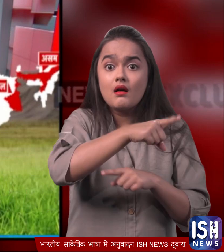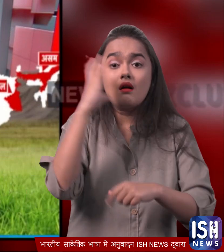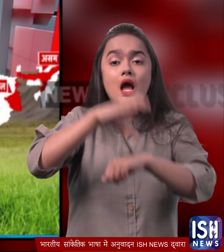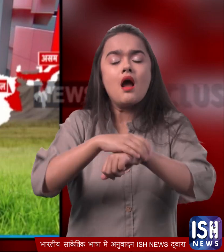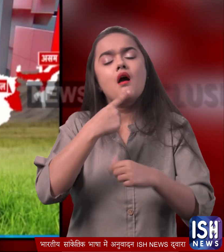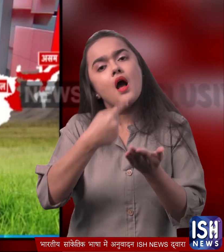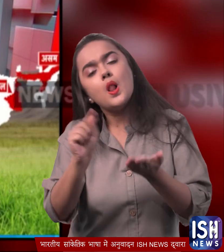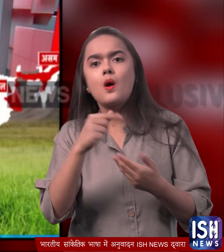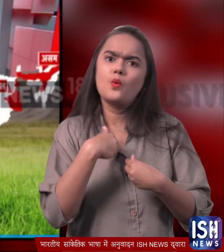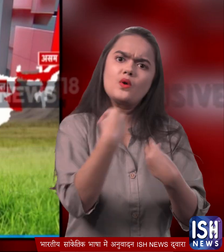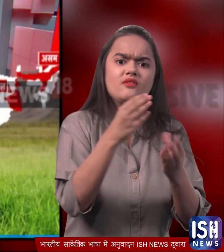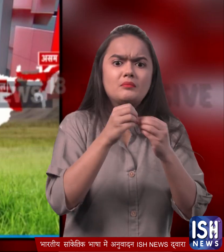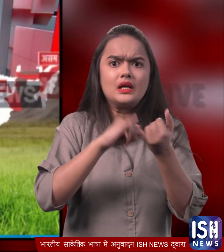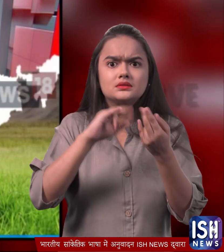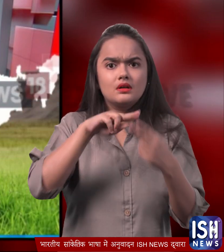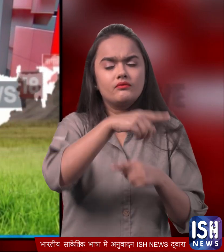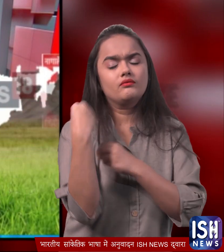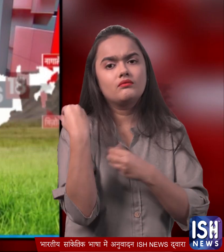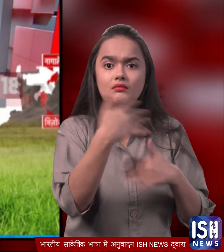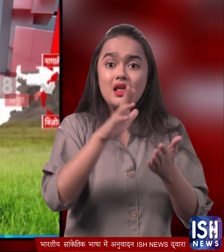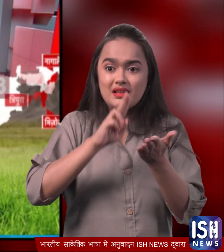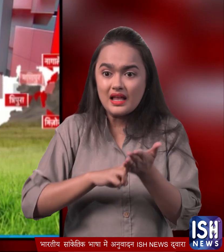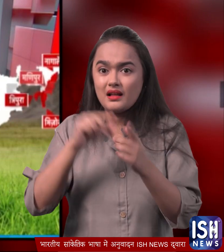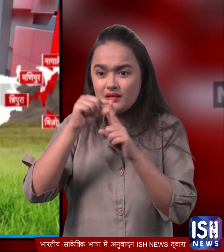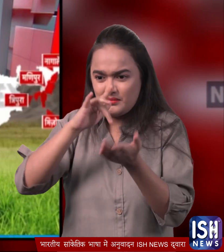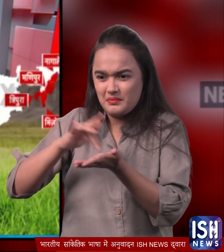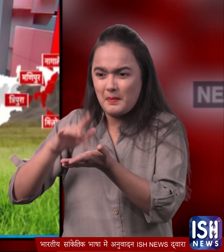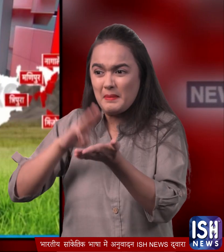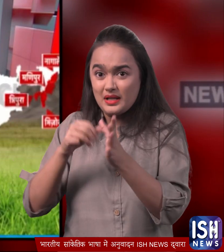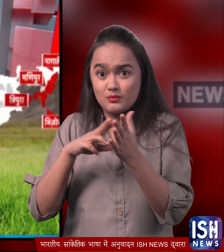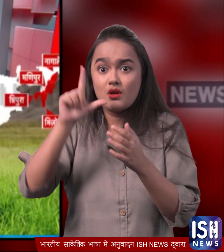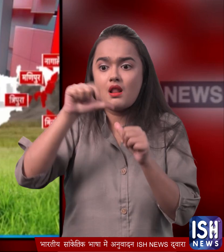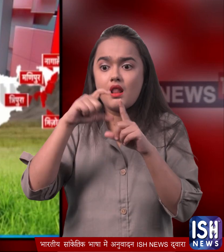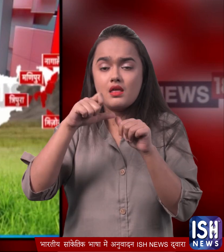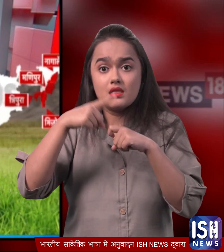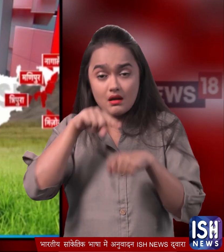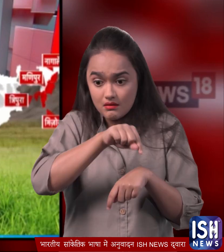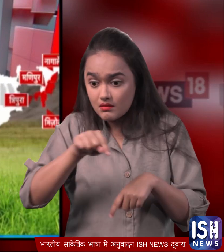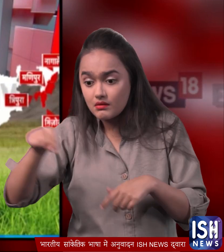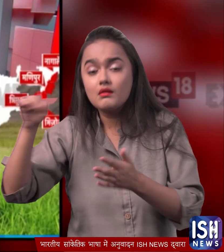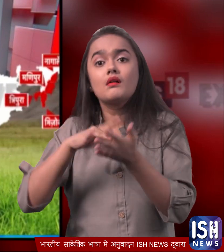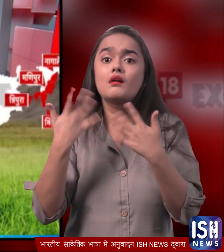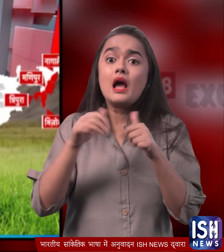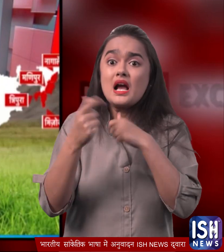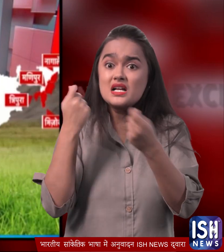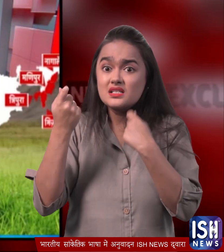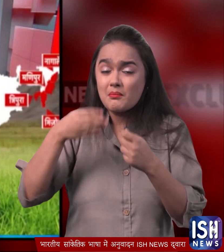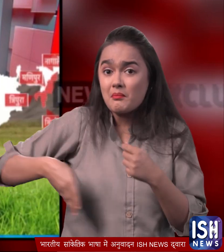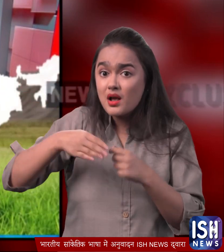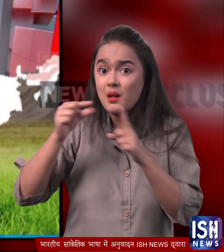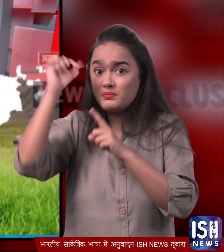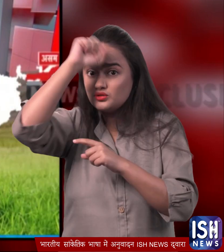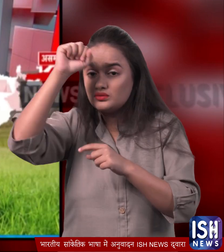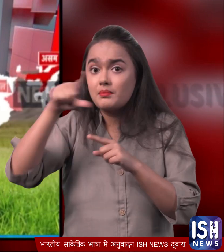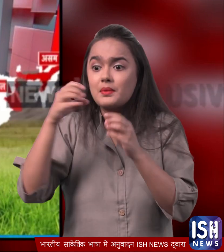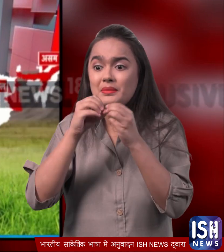गिरफ्तारी का अधिकार मिल गया, और यही अधिकार नागालैंड, मिजोरम, त्रिपुरा, मणिपुर और लद्दाख के लिए भी दे दिया गया। लेकिन असम,